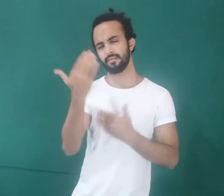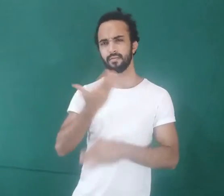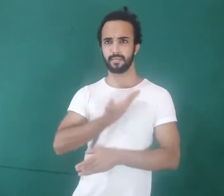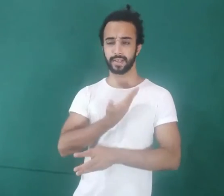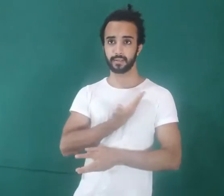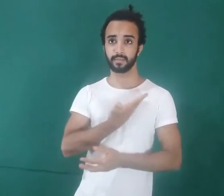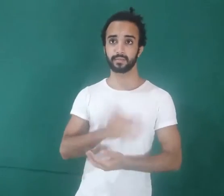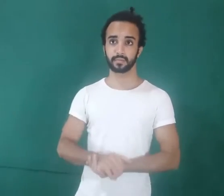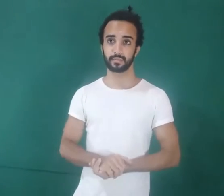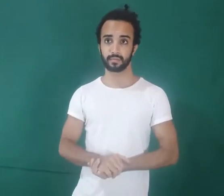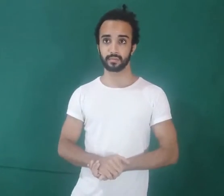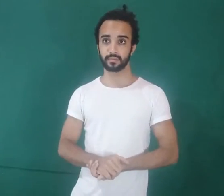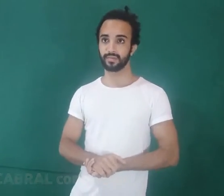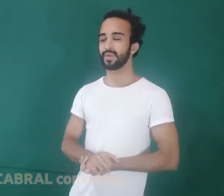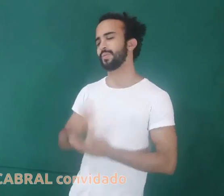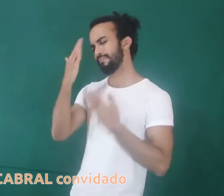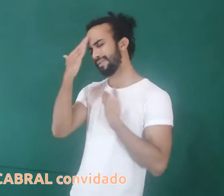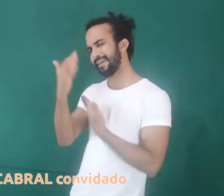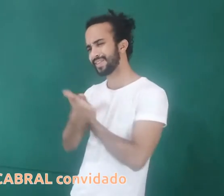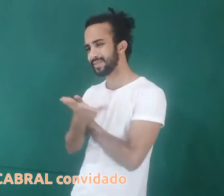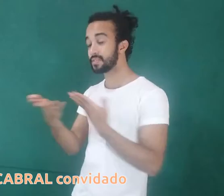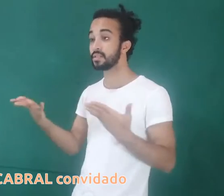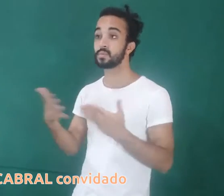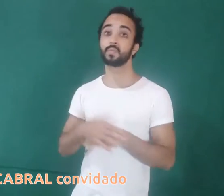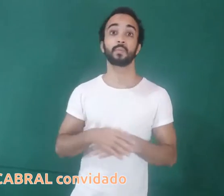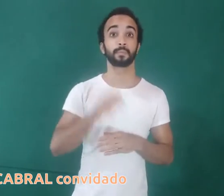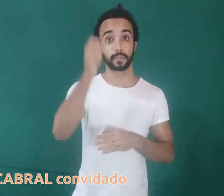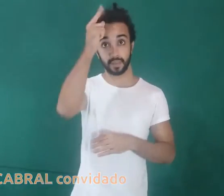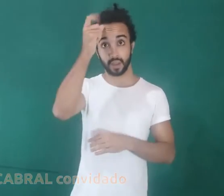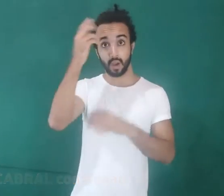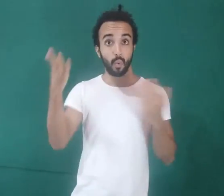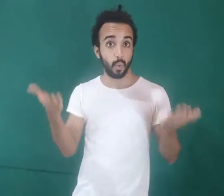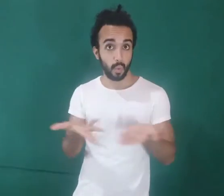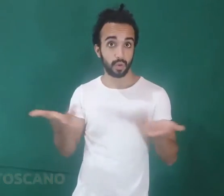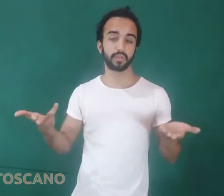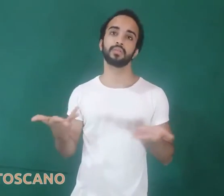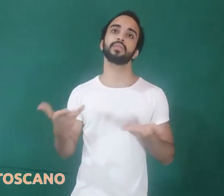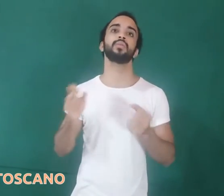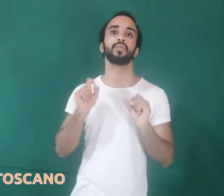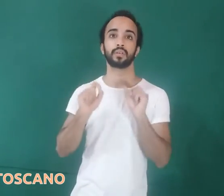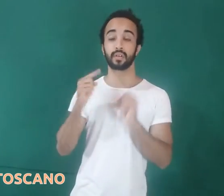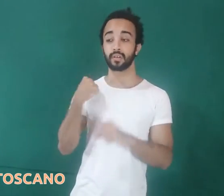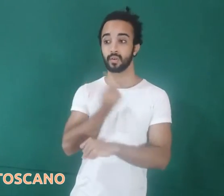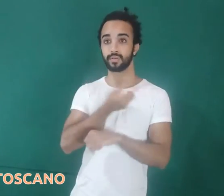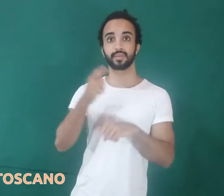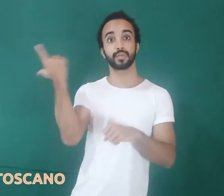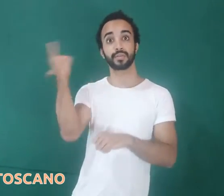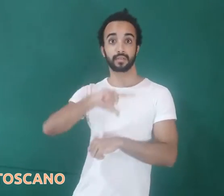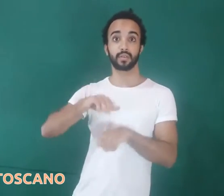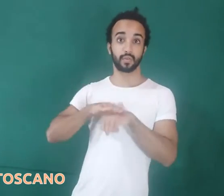Obrigado a vocês. E aí, a ideia do episódio de hoje é a gente conseguir conversar um pouco sobre essa ideia do digital e de como é que a